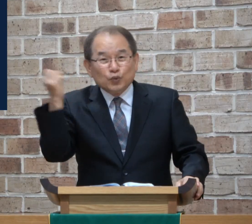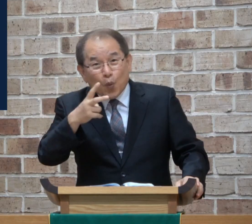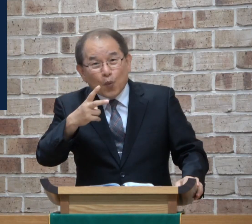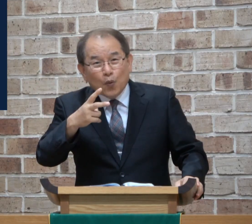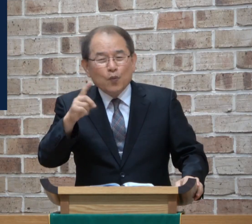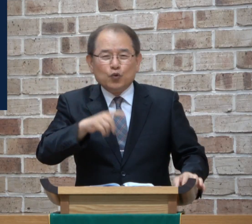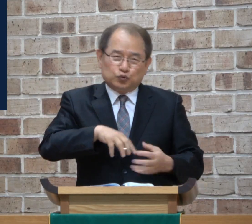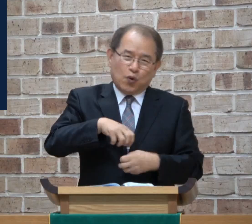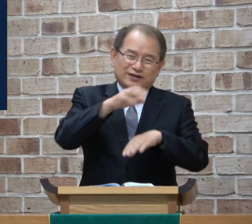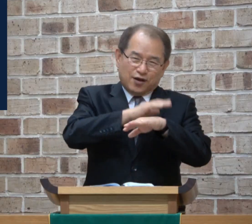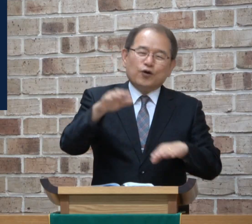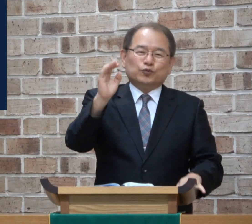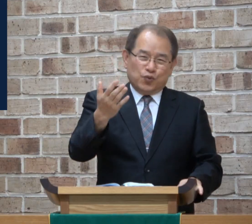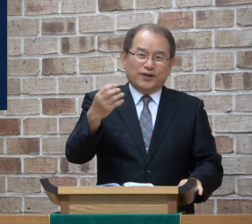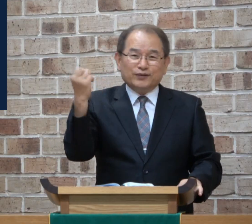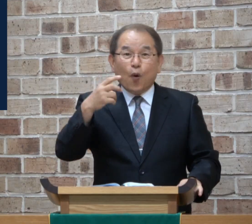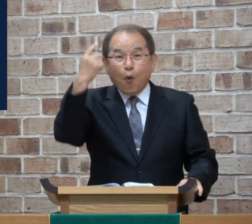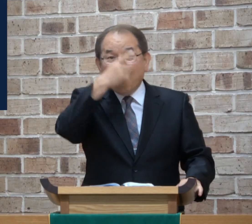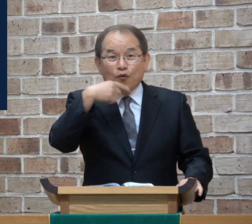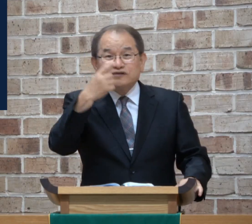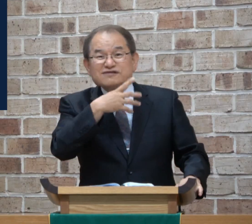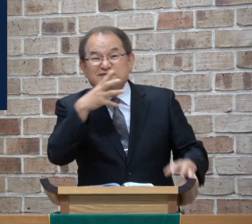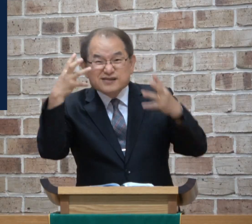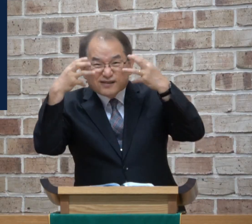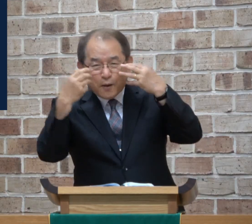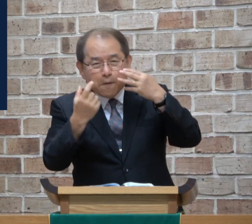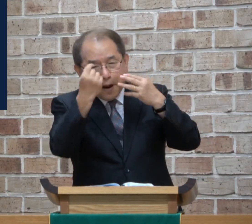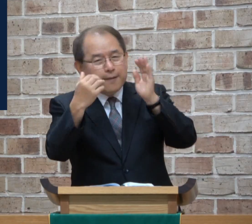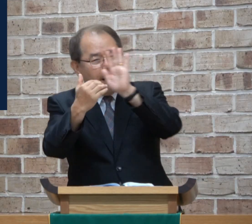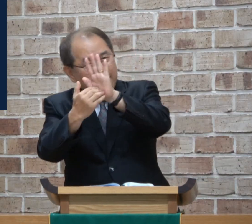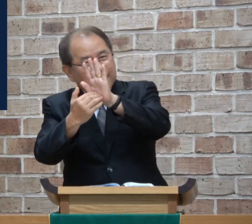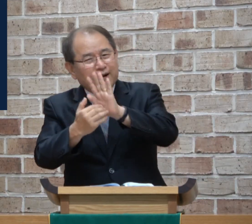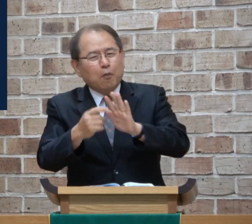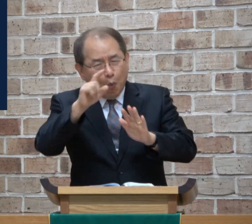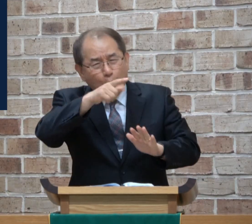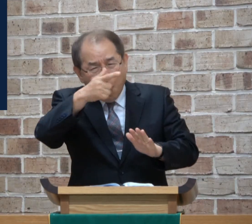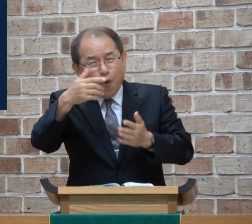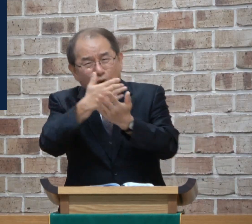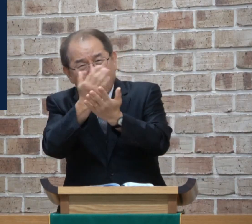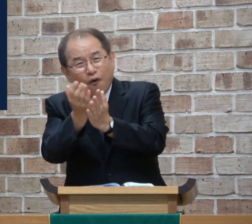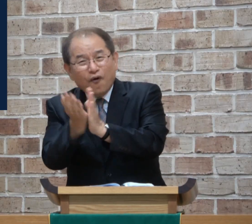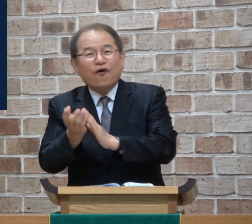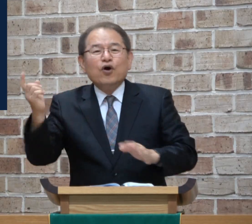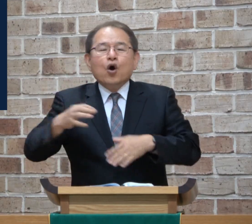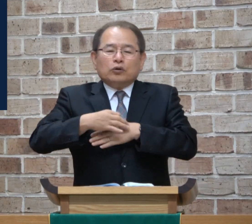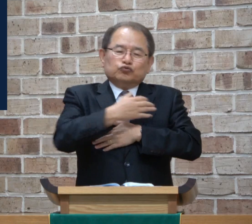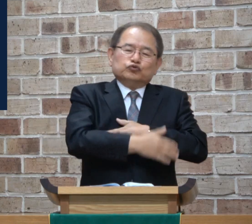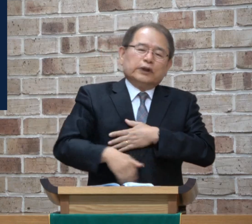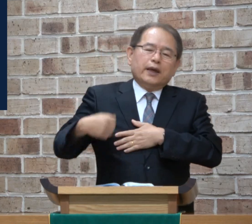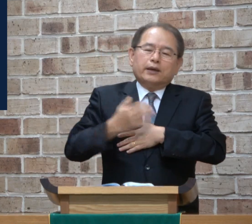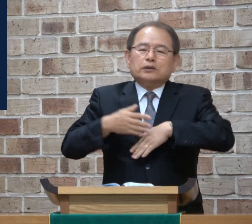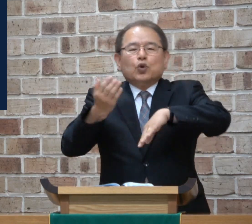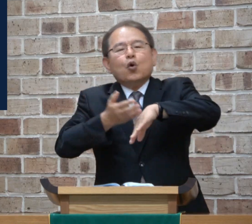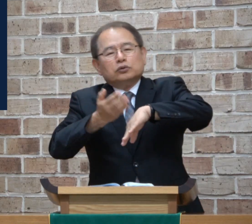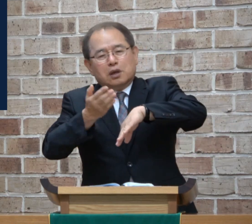됩니다. 그리고 소화도 잘 되고 얼굴도 노화를 조금 예방할 수 있습니다. 그 외에 여러 가지 효과가